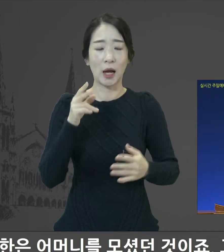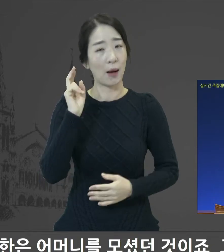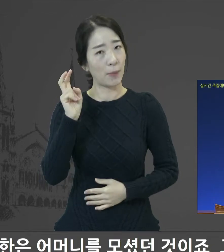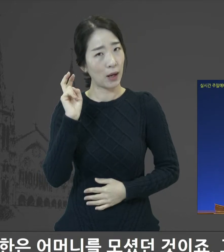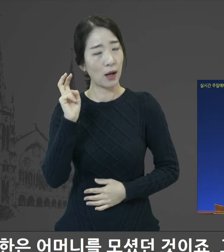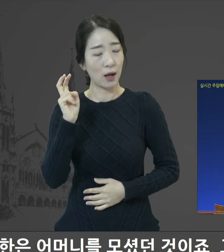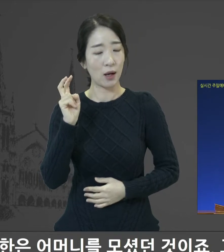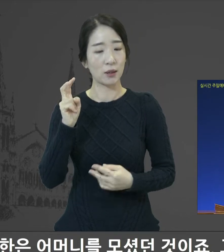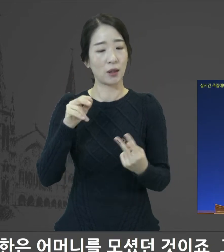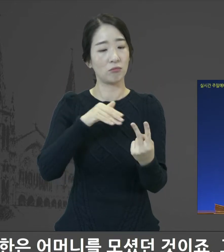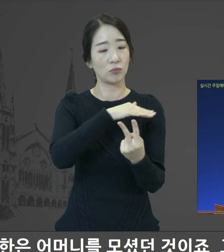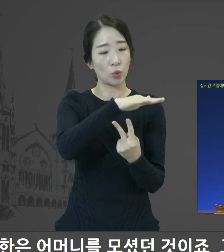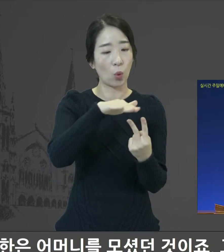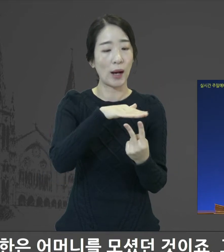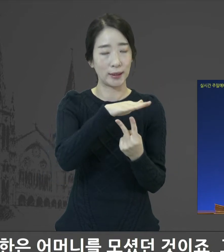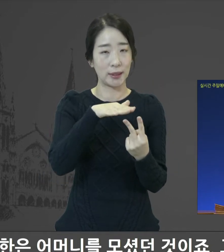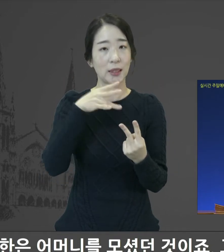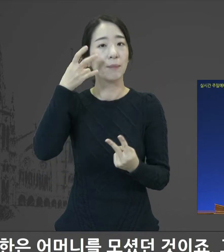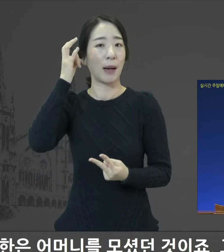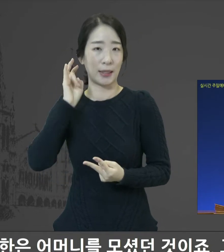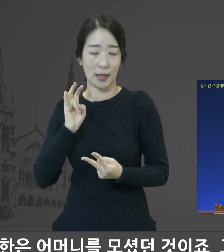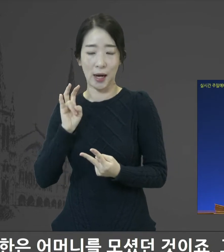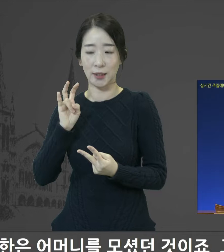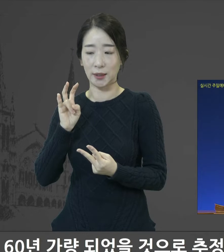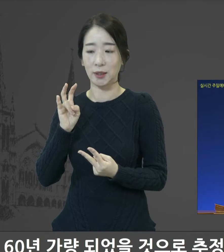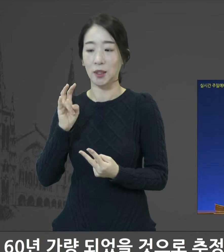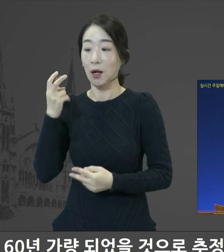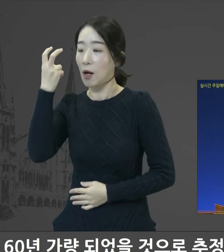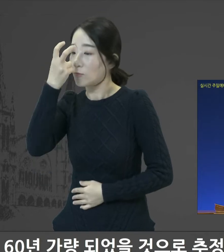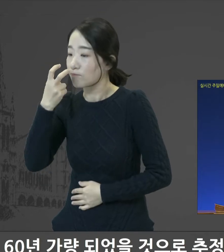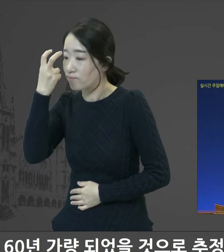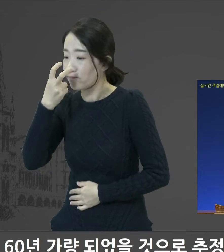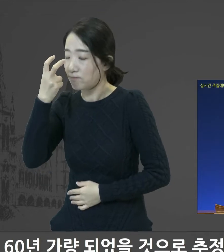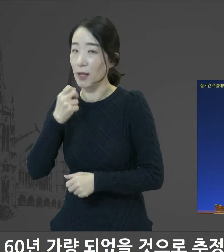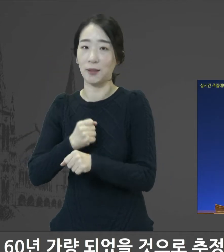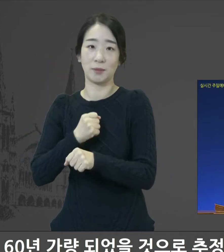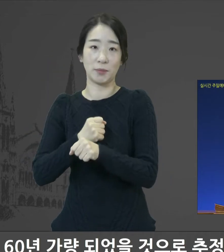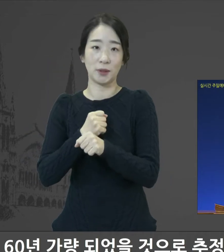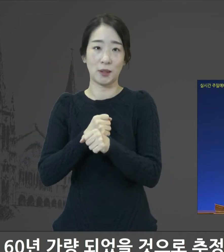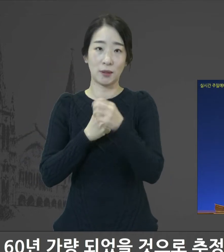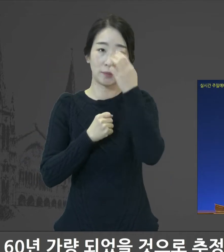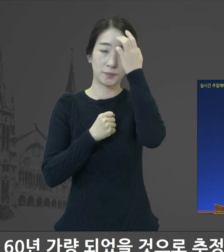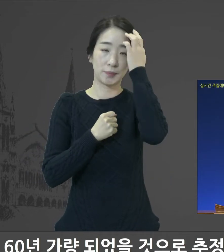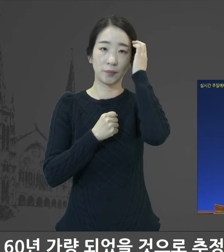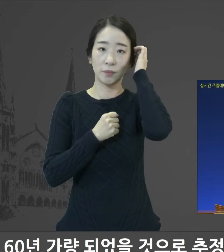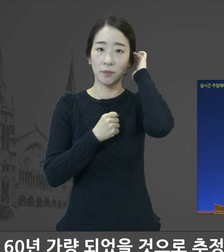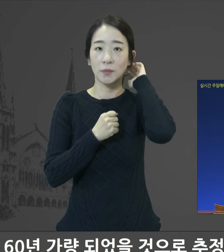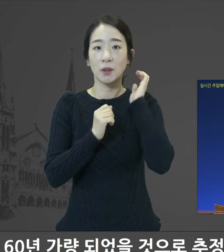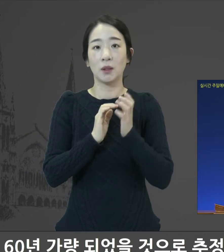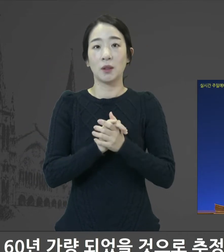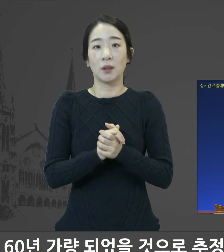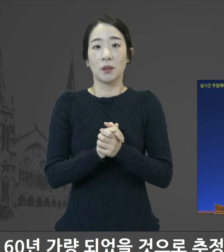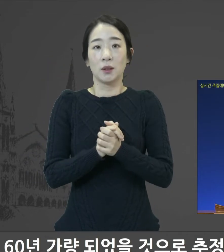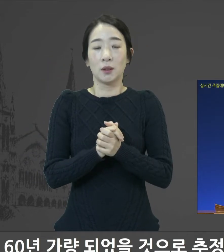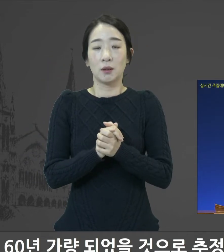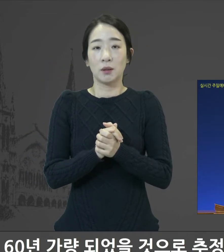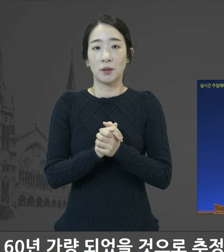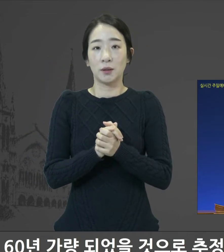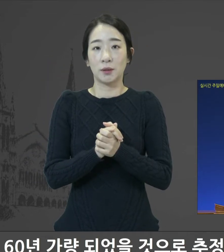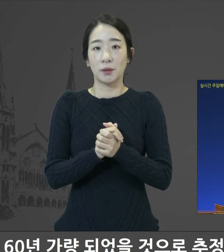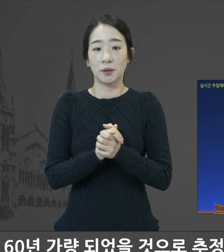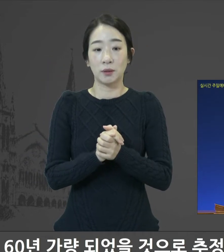좀 짧았을 수도 있어요. 하지만 60년가량을 어머니를 모시고 그냥 하나의